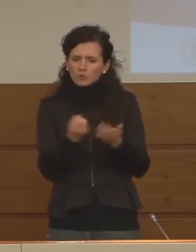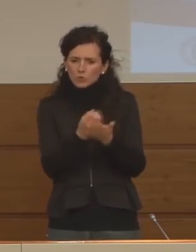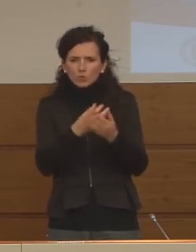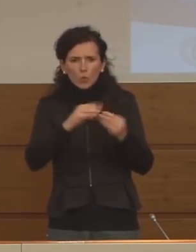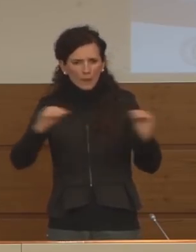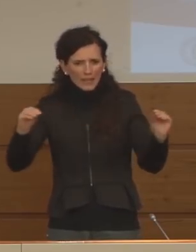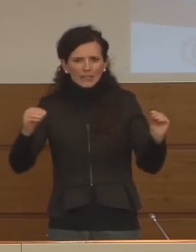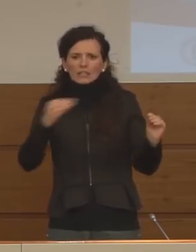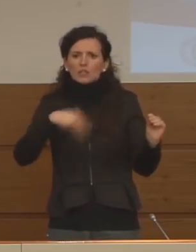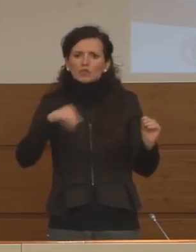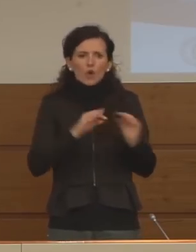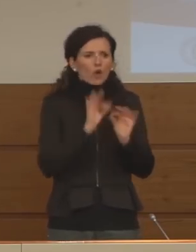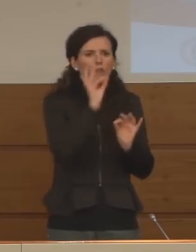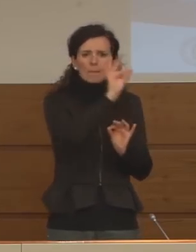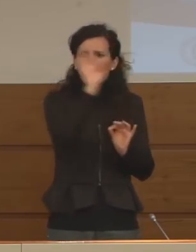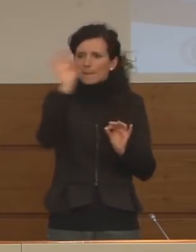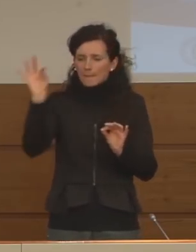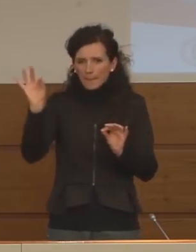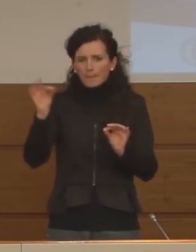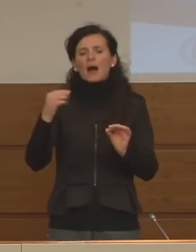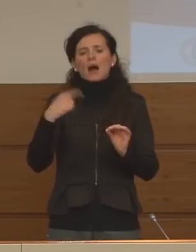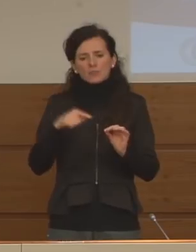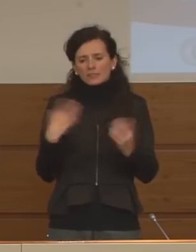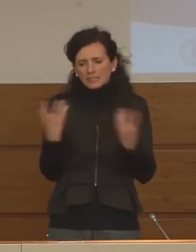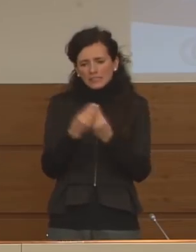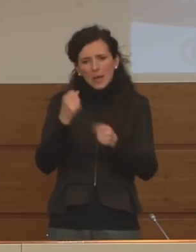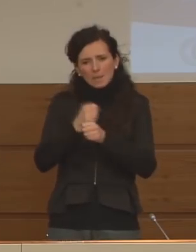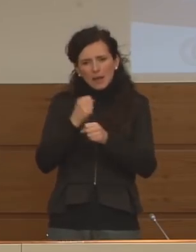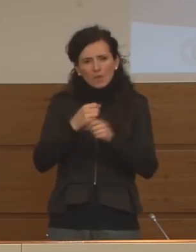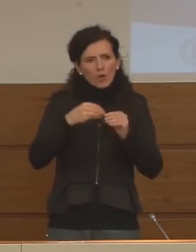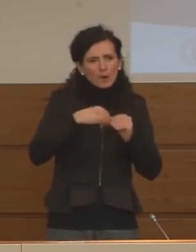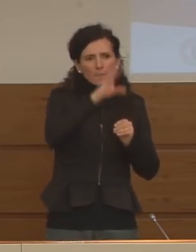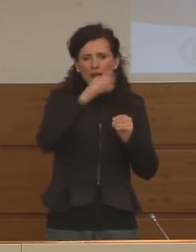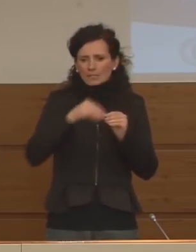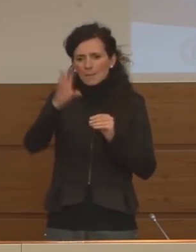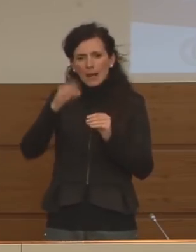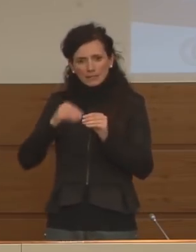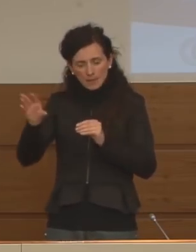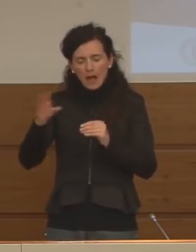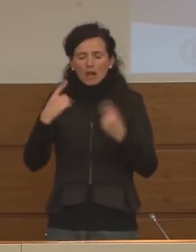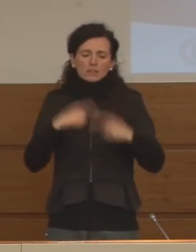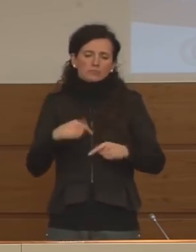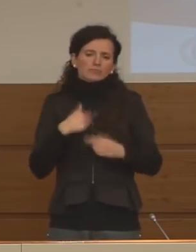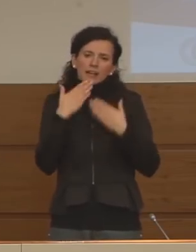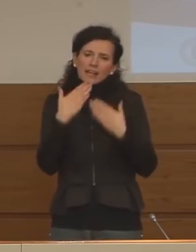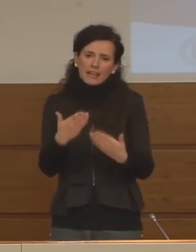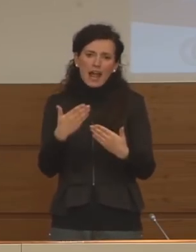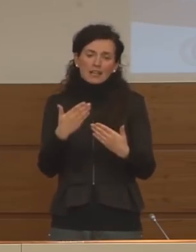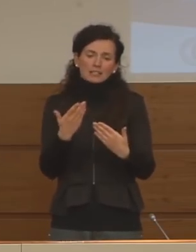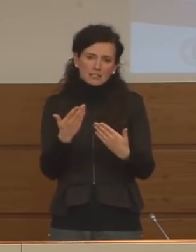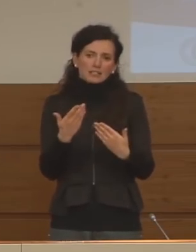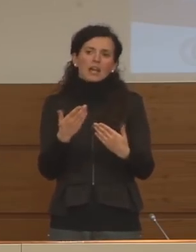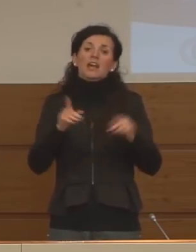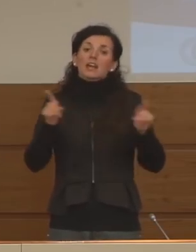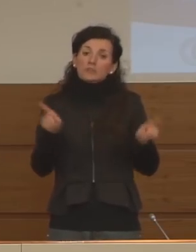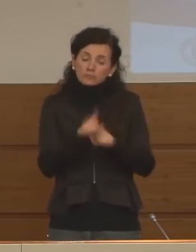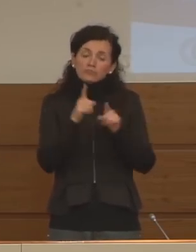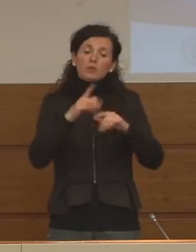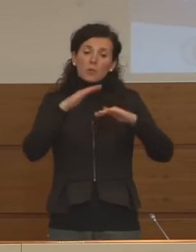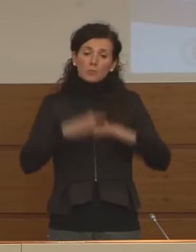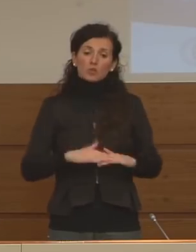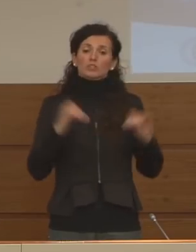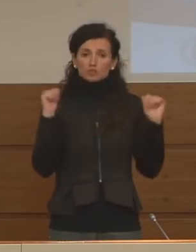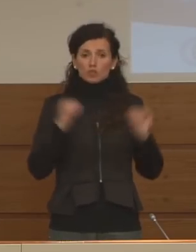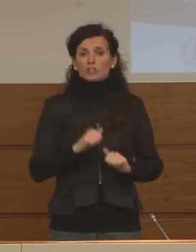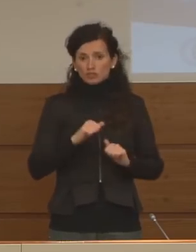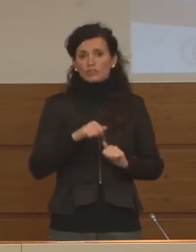sottolineatura ed un sentito ringraziamento così come il dipartimento della protezione civile il